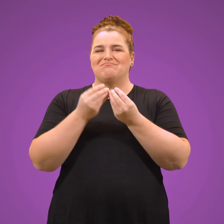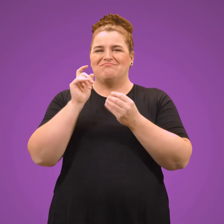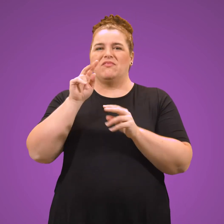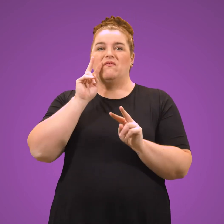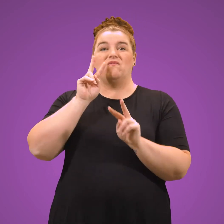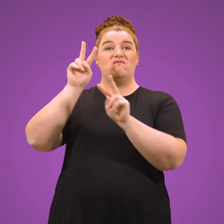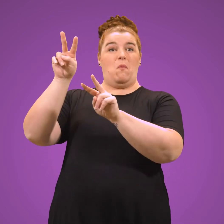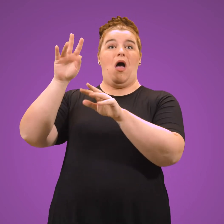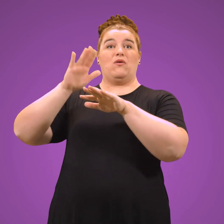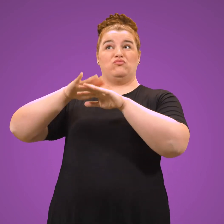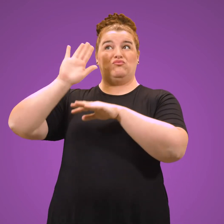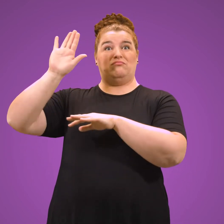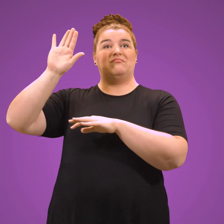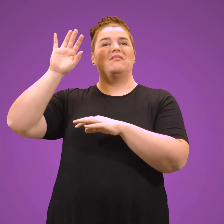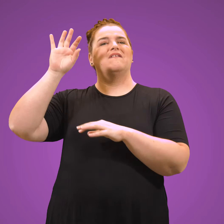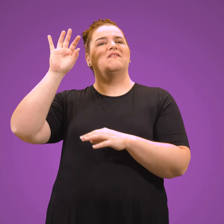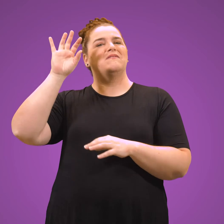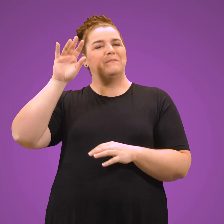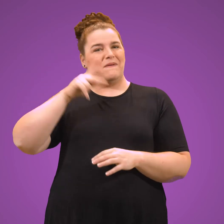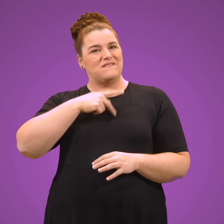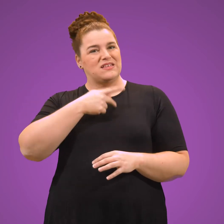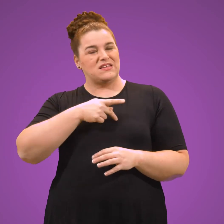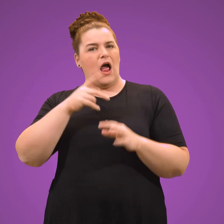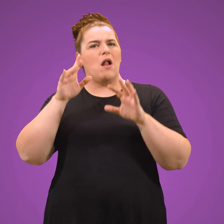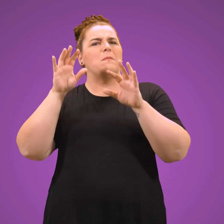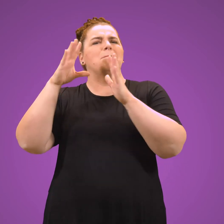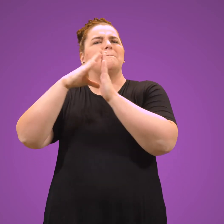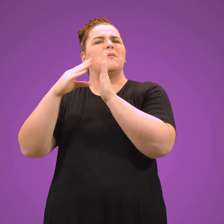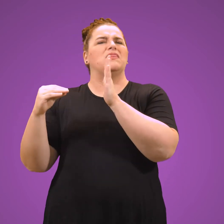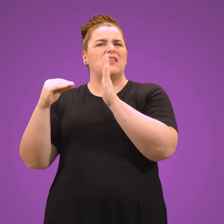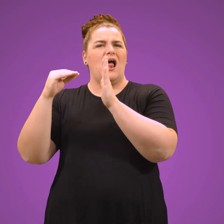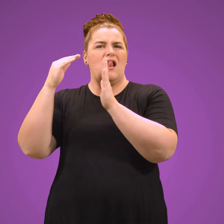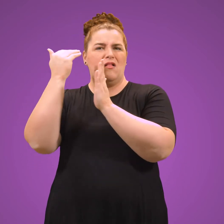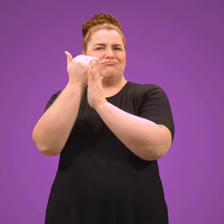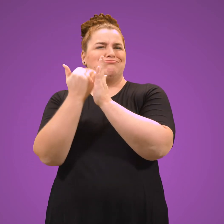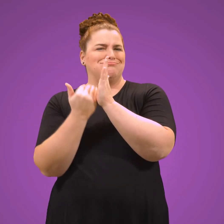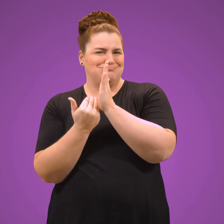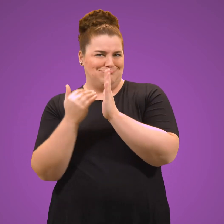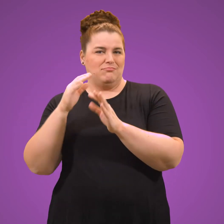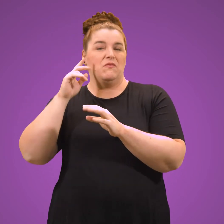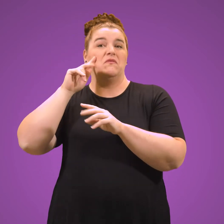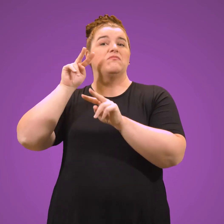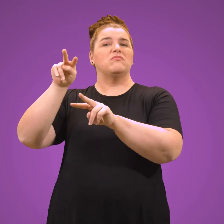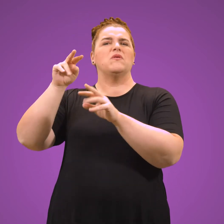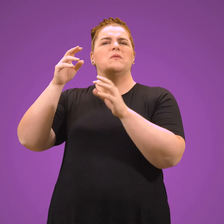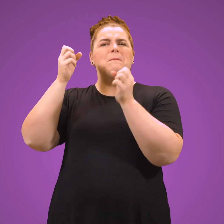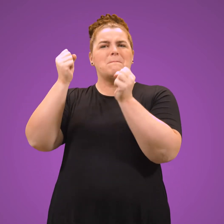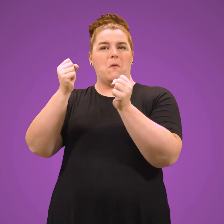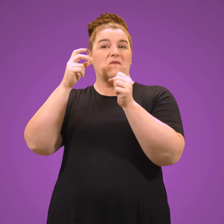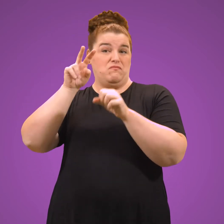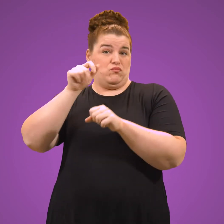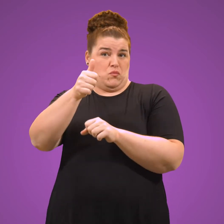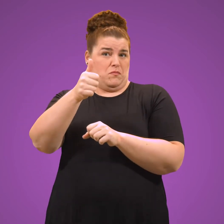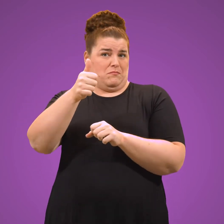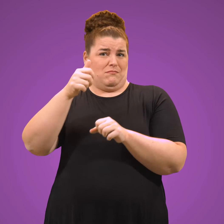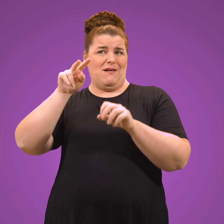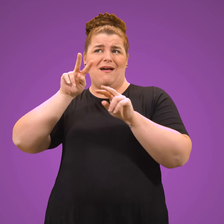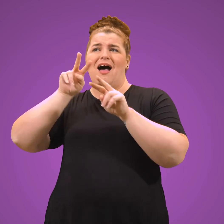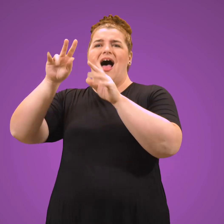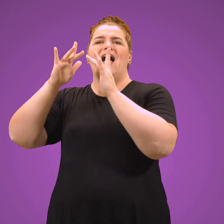Le montant de la pension alimentaire est calculé selon un calcul différent si c'est au fédéral et au